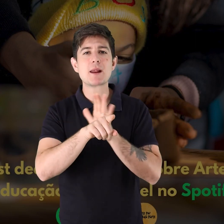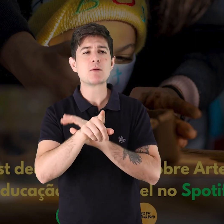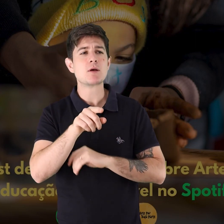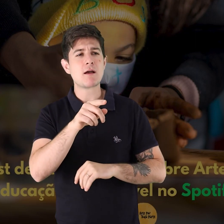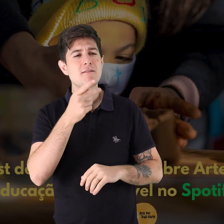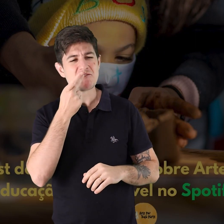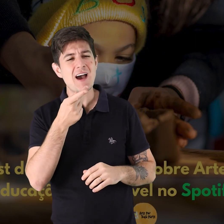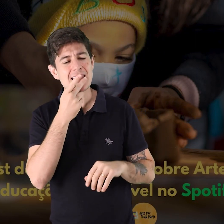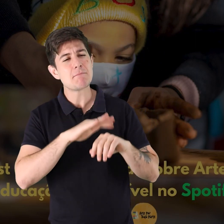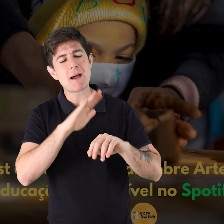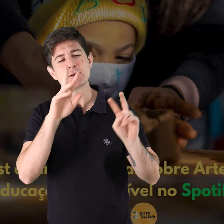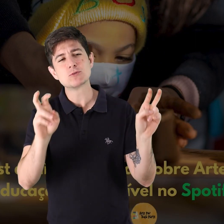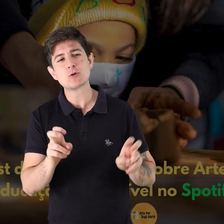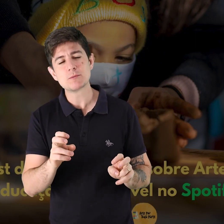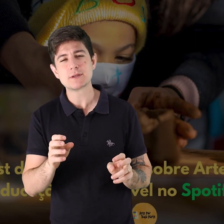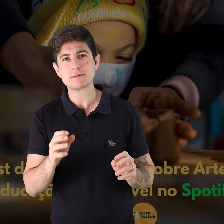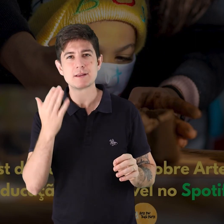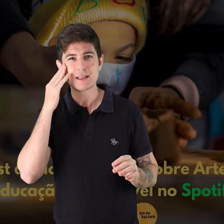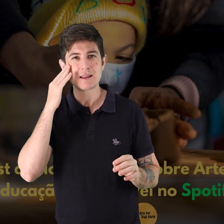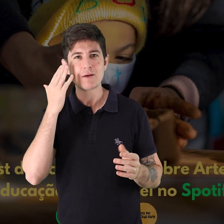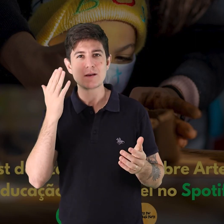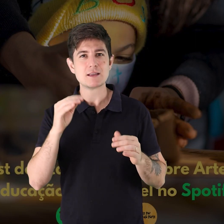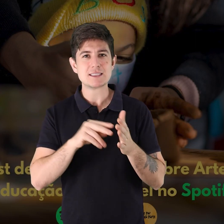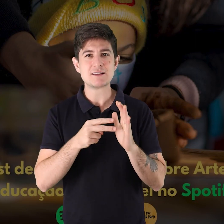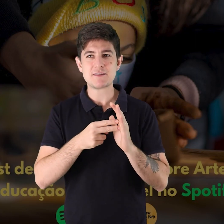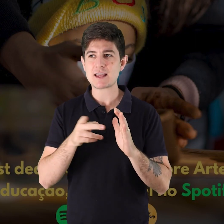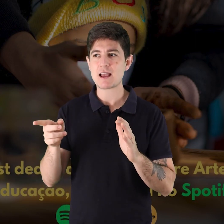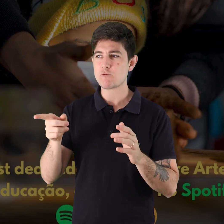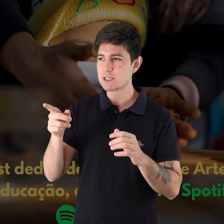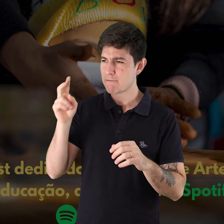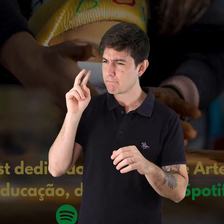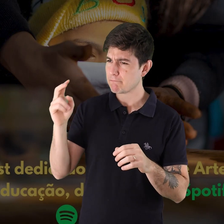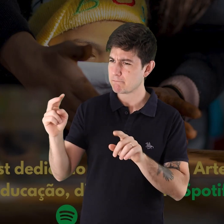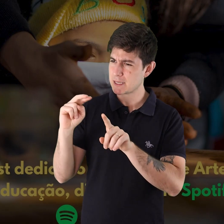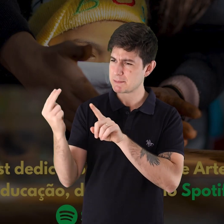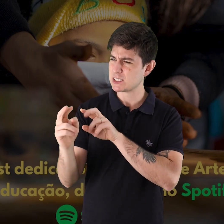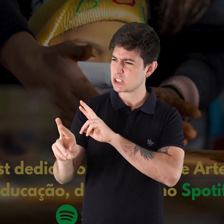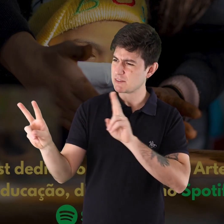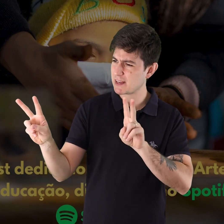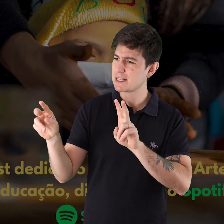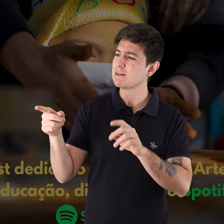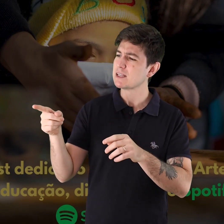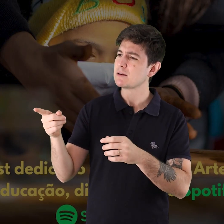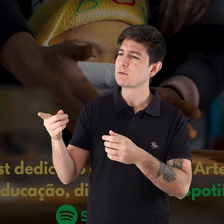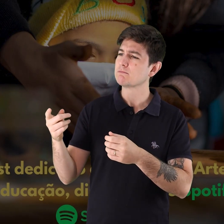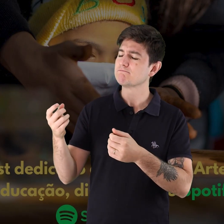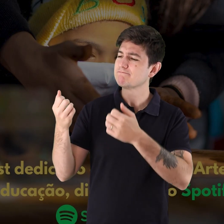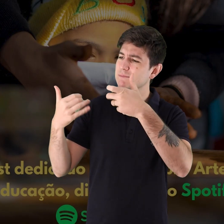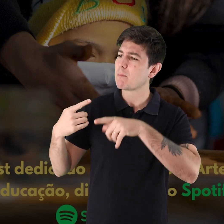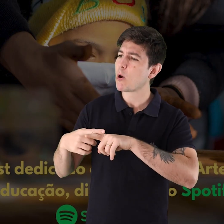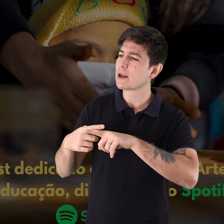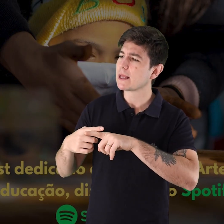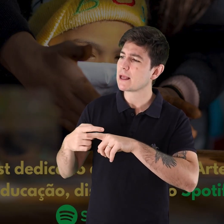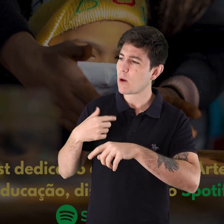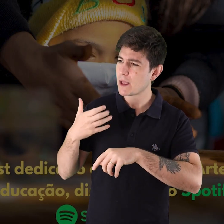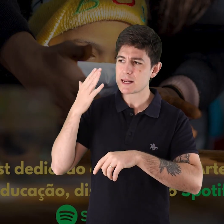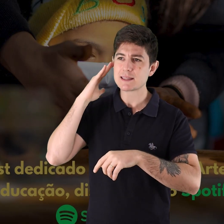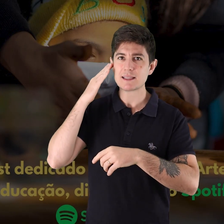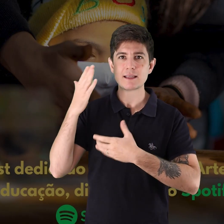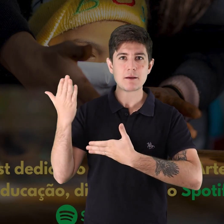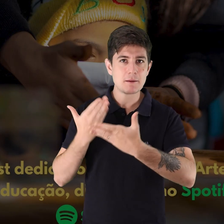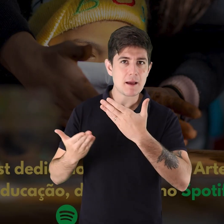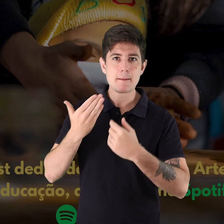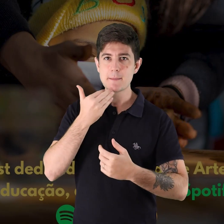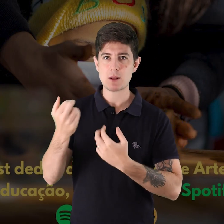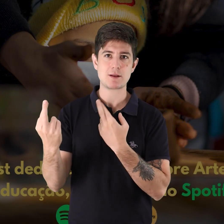isso. Me fala mais, o que você está vendo, né, Patrícia, que eu não estou vendo nesse projeto? Por que a gente está divergindo? Então, essas